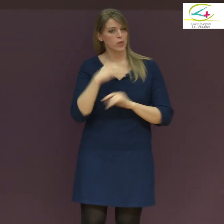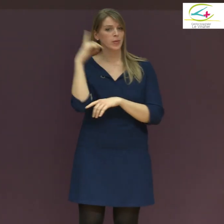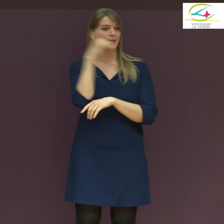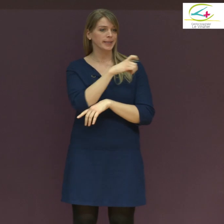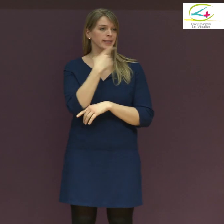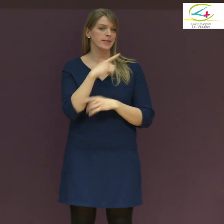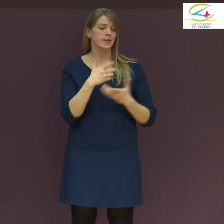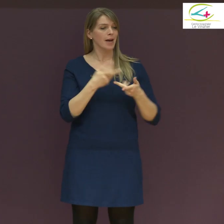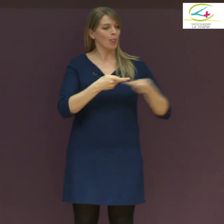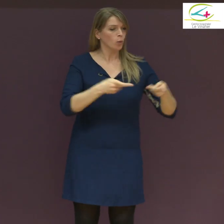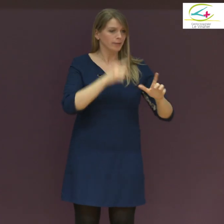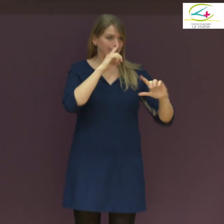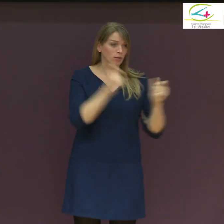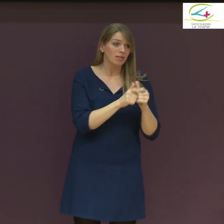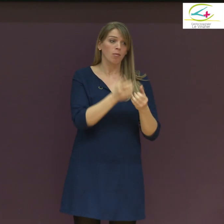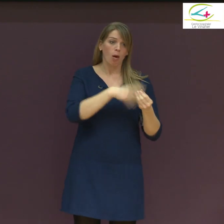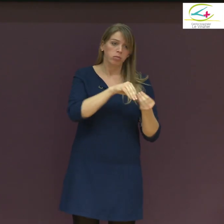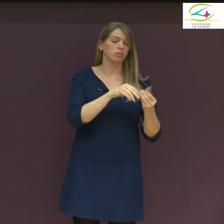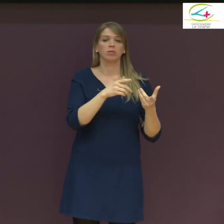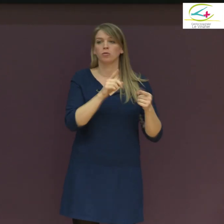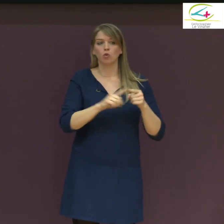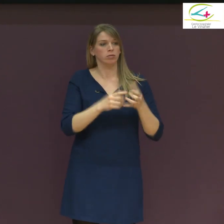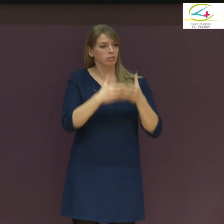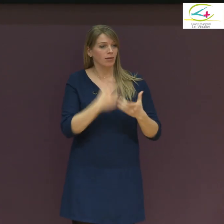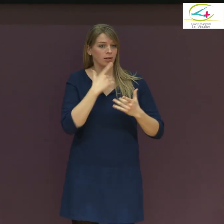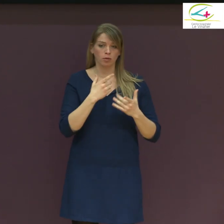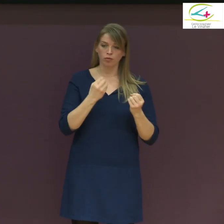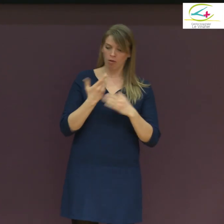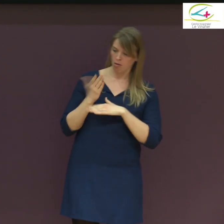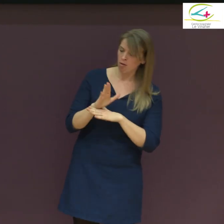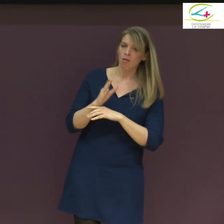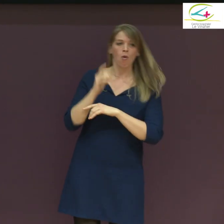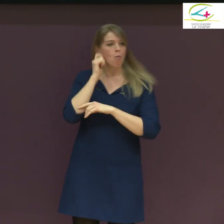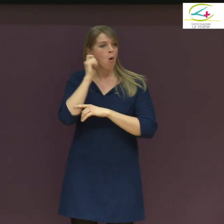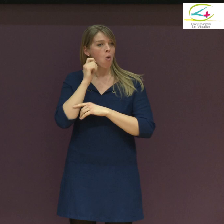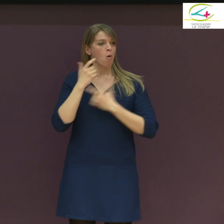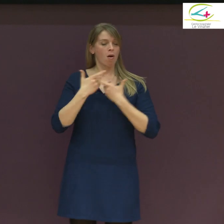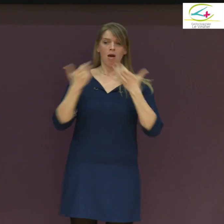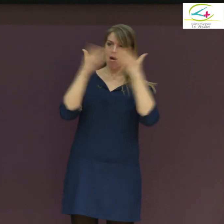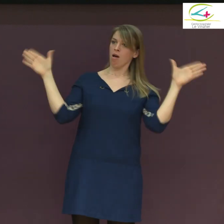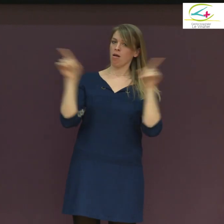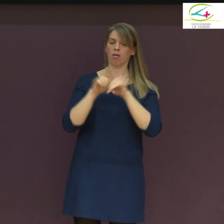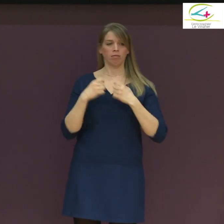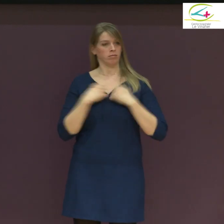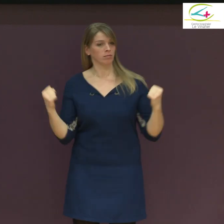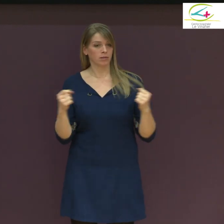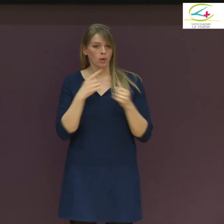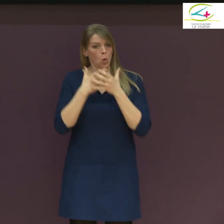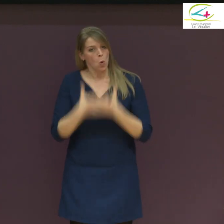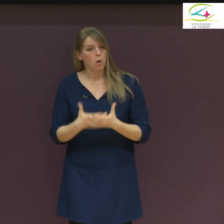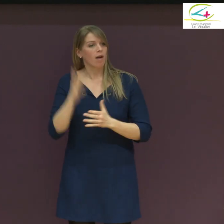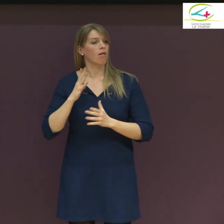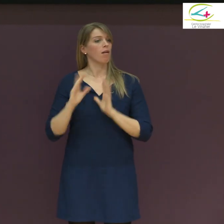plus que l'annonce du diagnostic, il y avait aussi l'annonce d'une homosexualité, enfin, il y avait beaucoup, beaucoup de choses qui se jouaient. Et donc, on avait beaucoup de